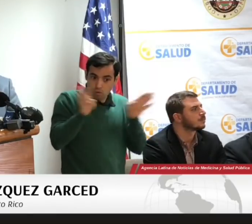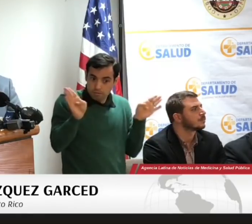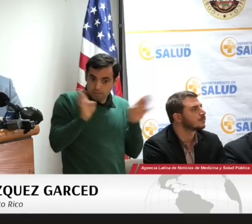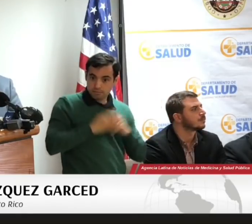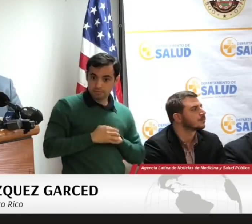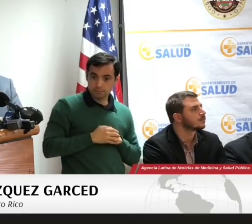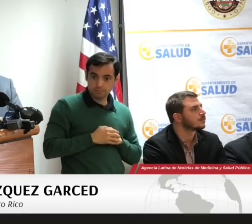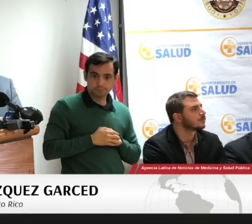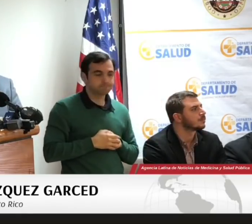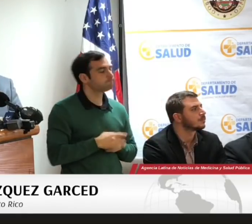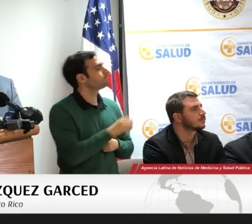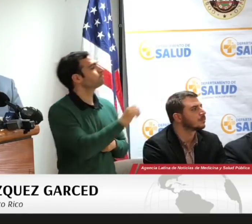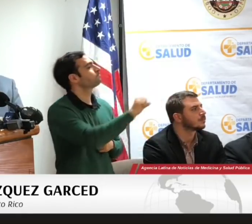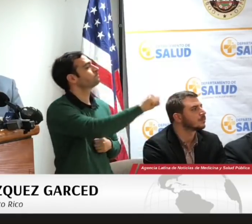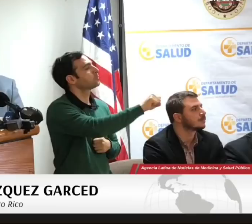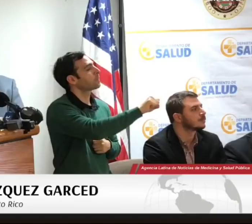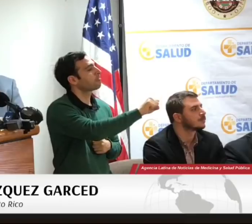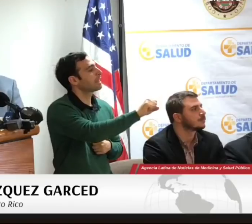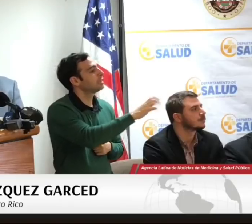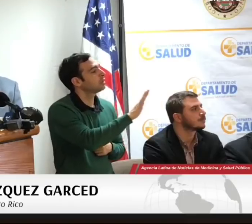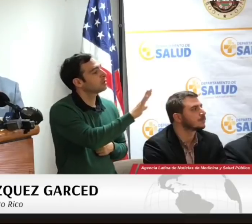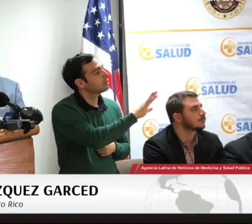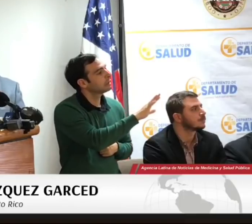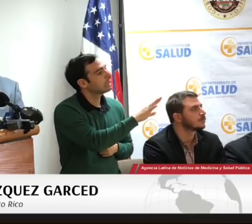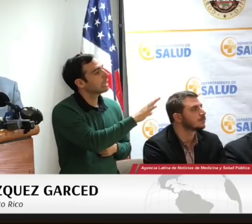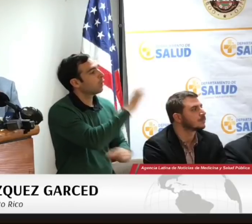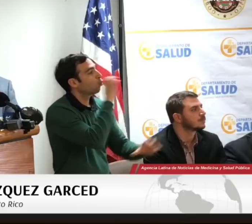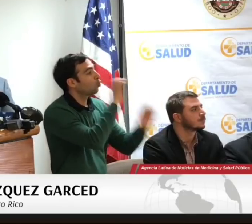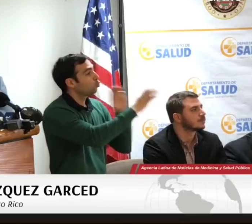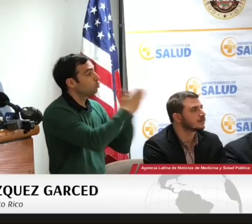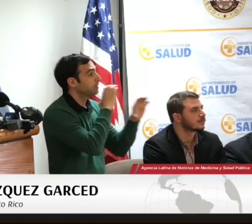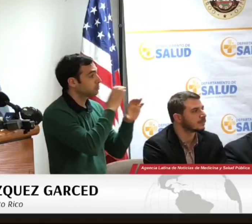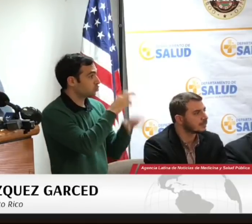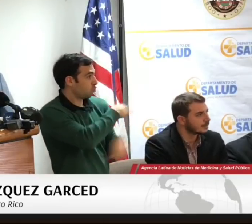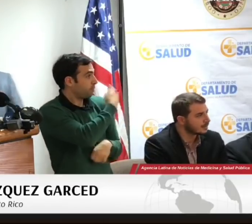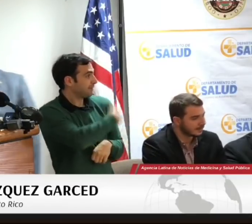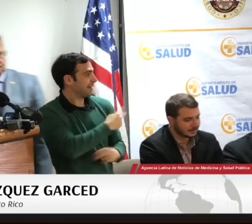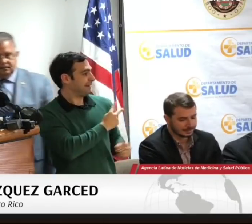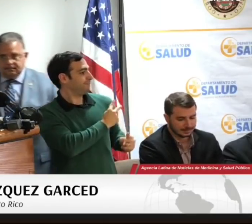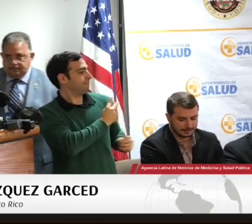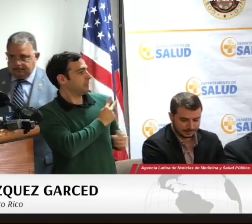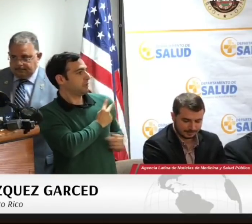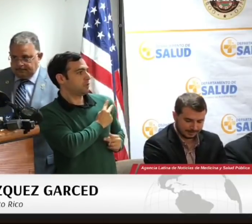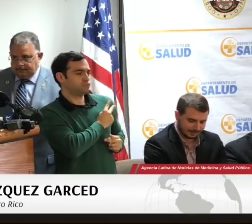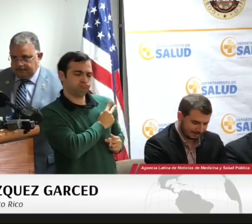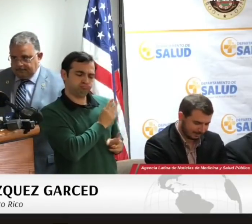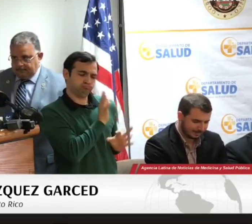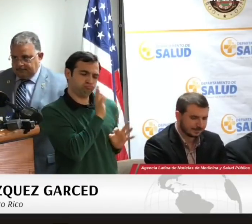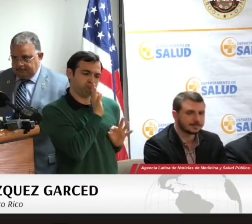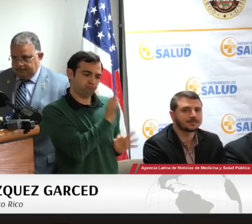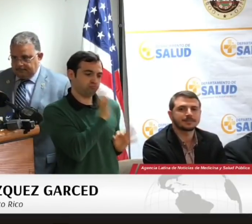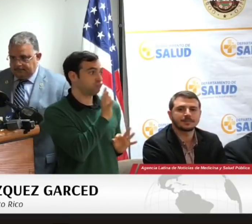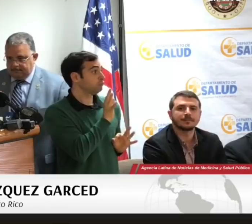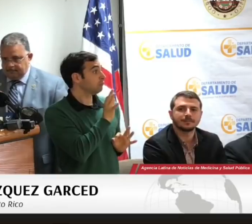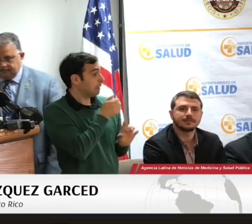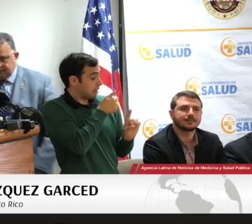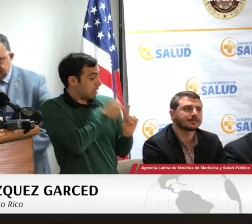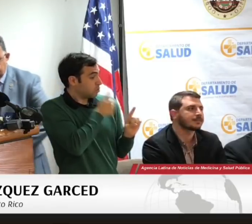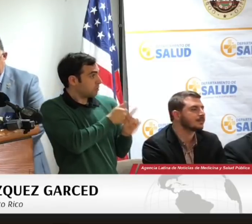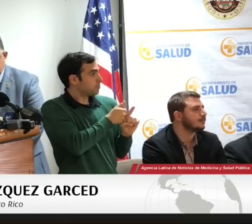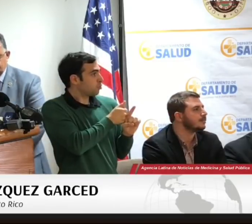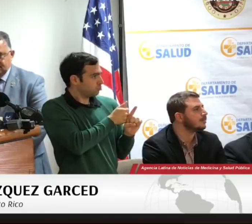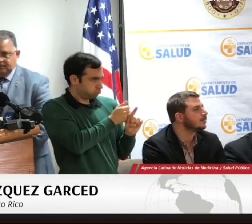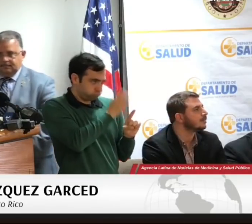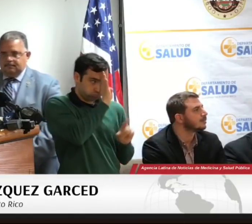Exacto. La comunicación con el hospital de veteranos es sumamente efectiva. Uh-huh. Aunque ellos envían directamente las muestras